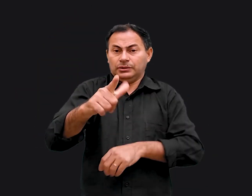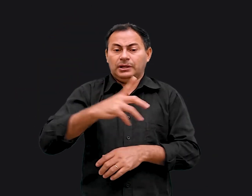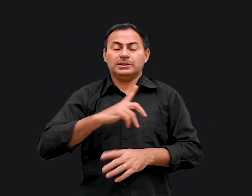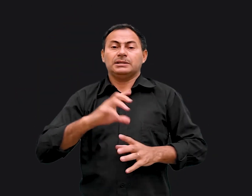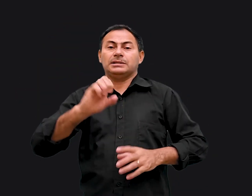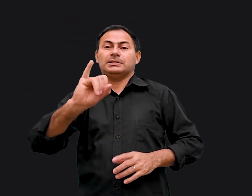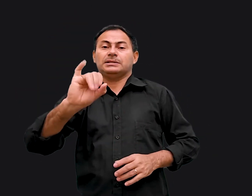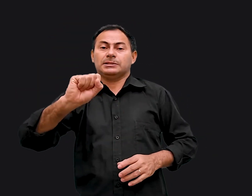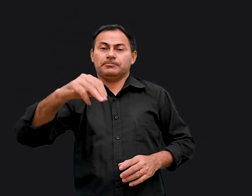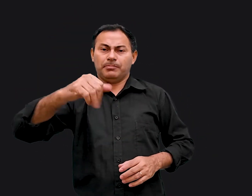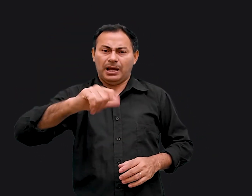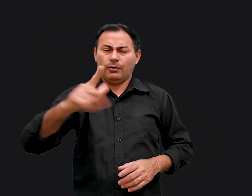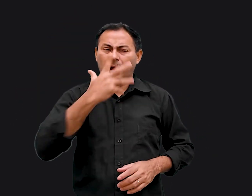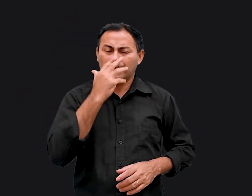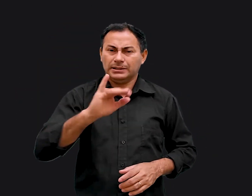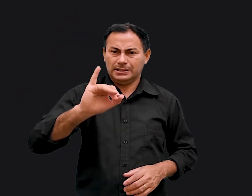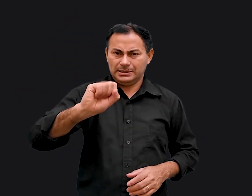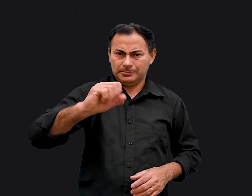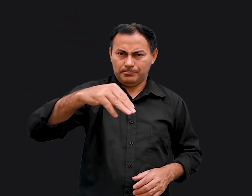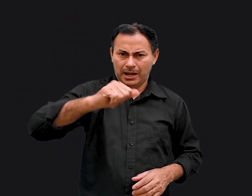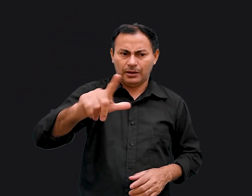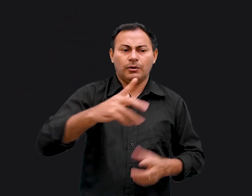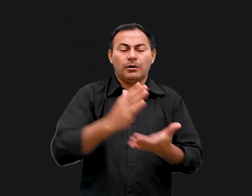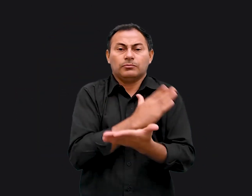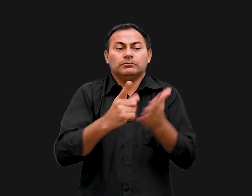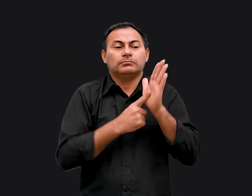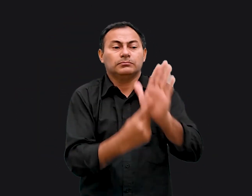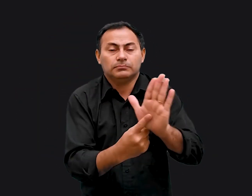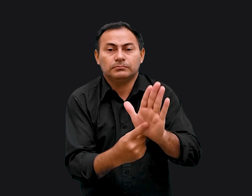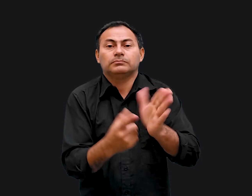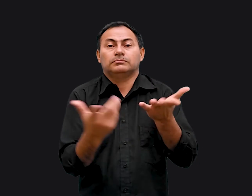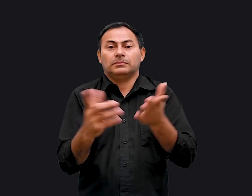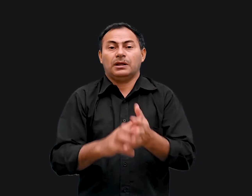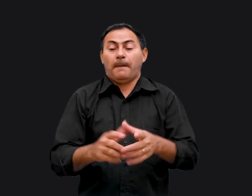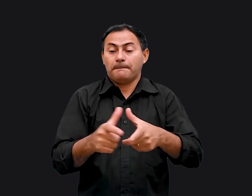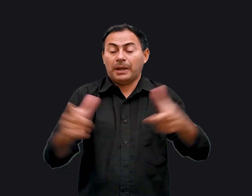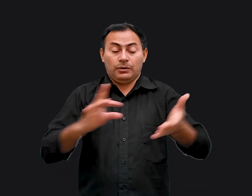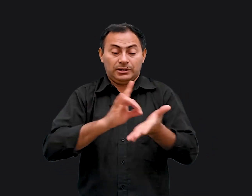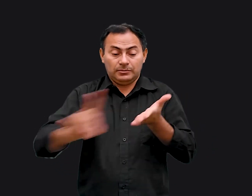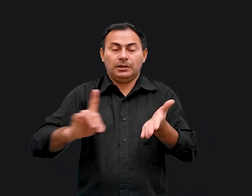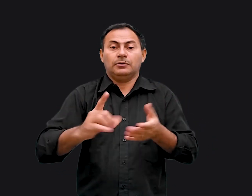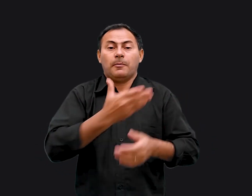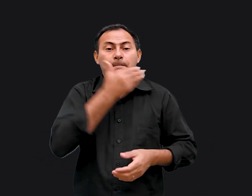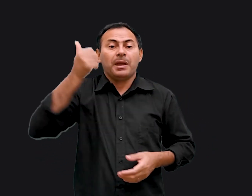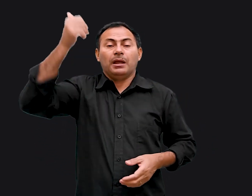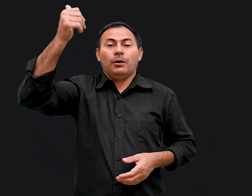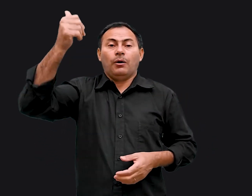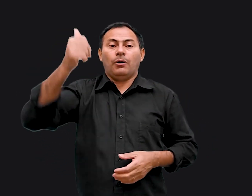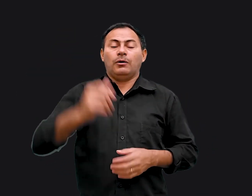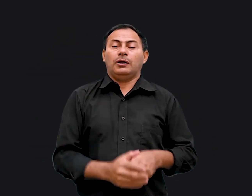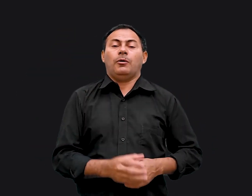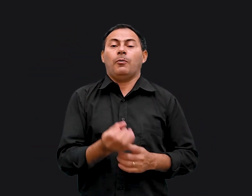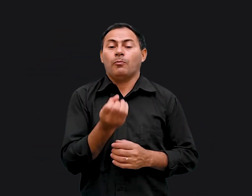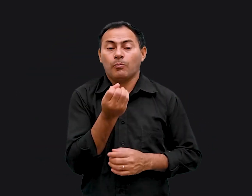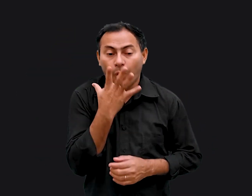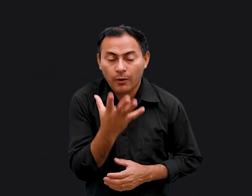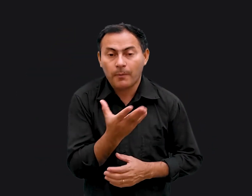tido Ismael. Acho que Ismael é a ilustração de alguma coisa. O maior inimigo do melhor é o bom. O